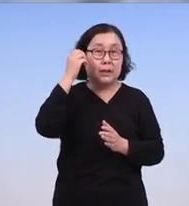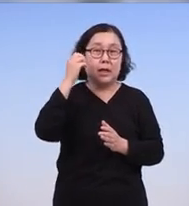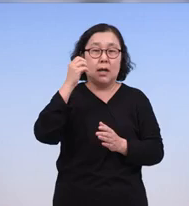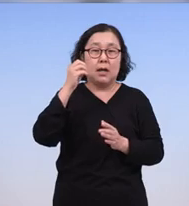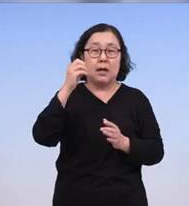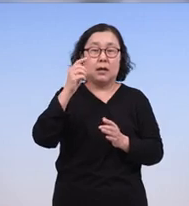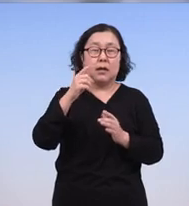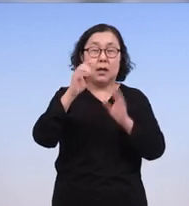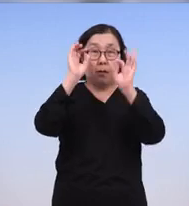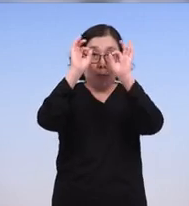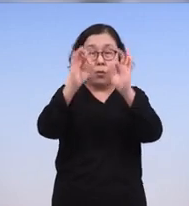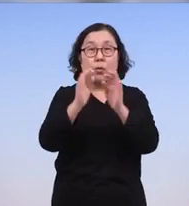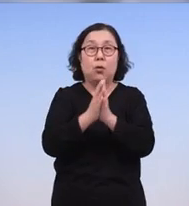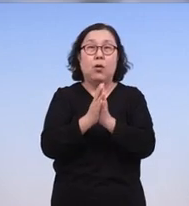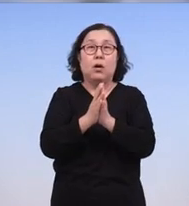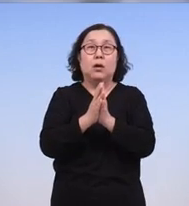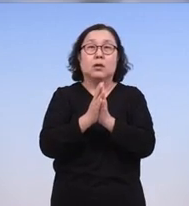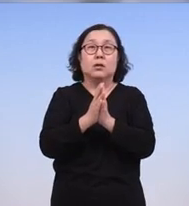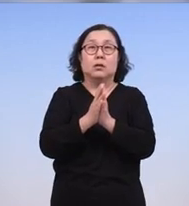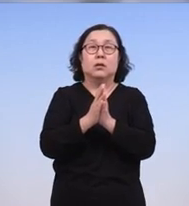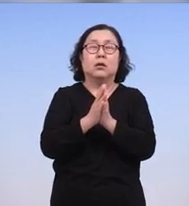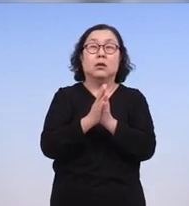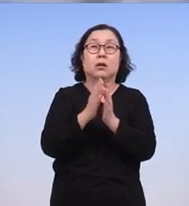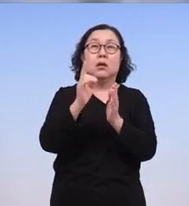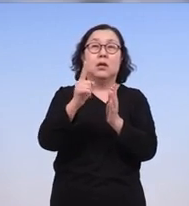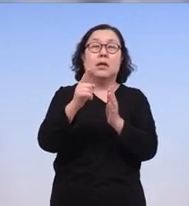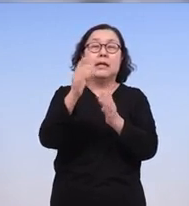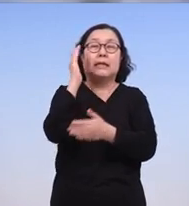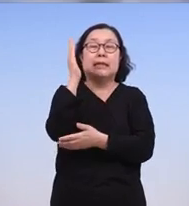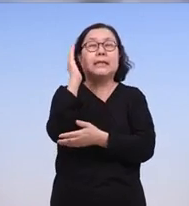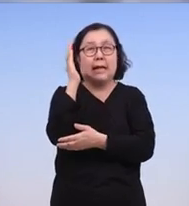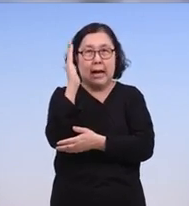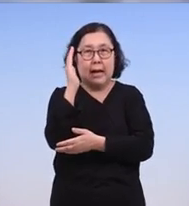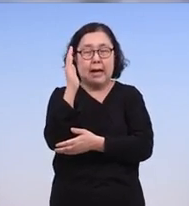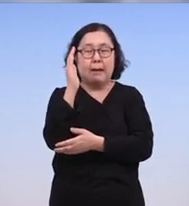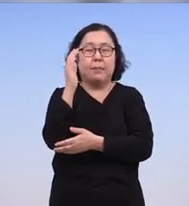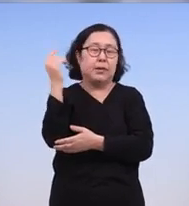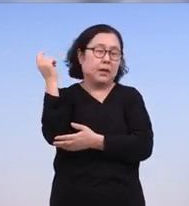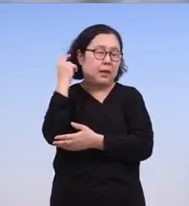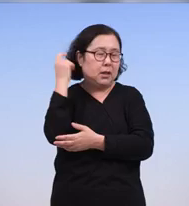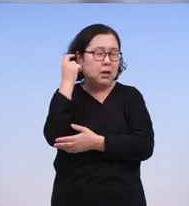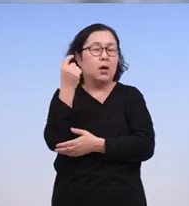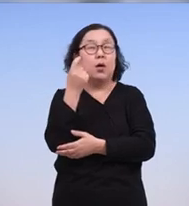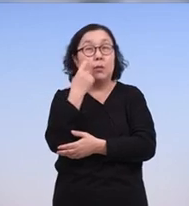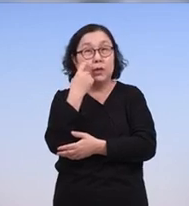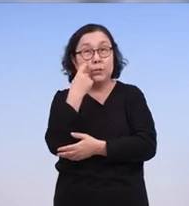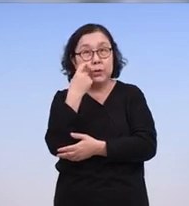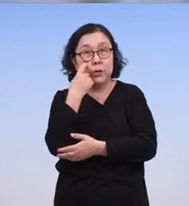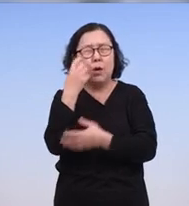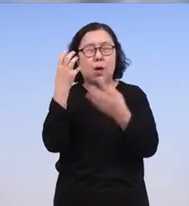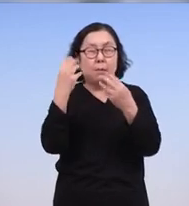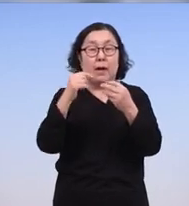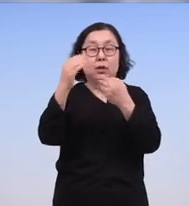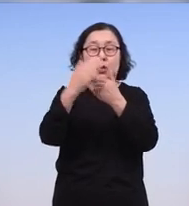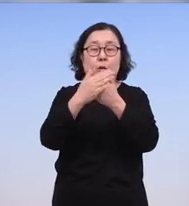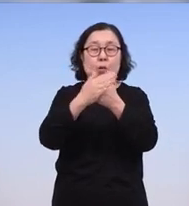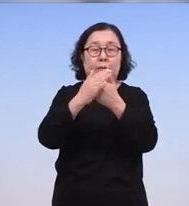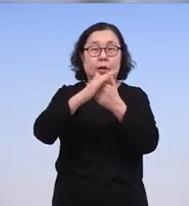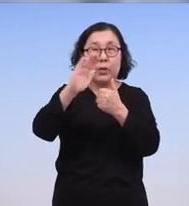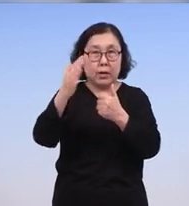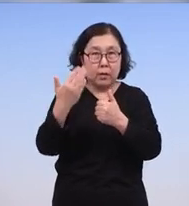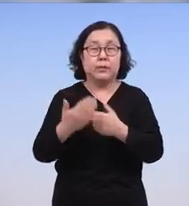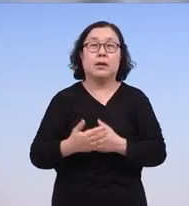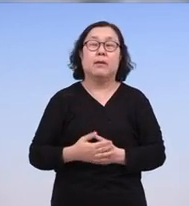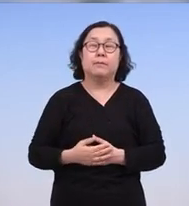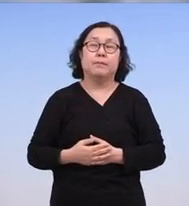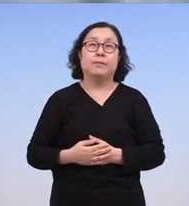교회 홈페이지 오셔가지고 기독교 성윤리연구소 그 사이트에서 이 강의 한 거 한번 들어보시면 굉장히 많은 도움을 받을